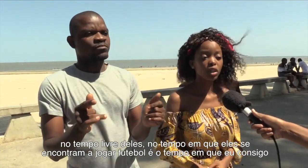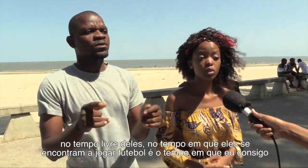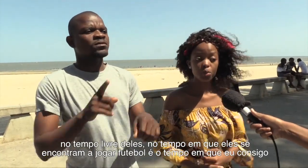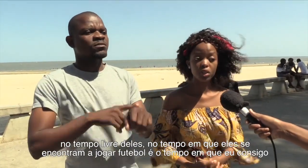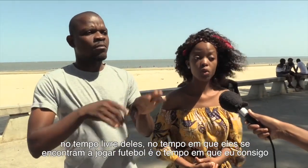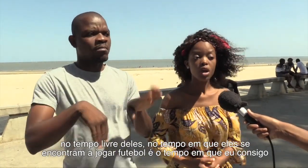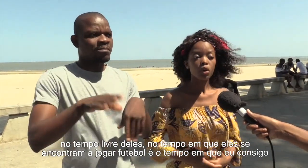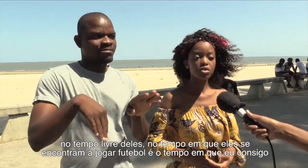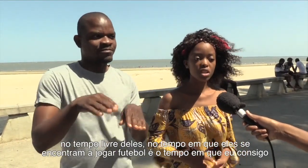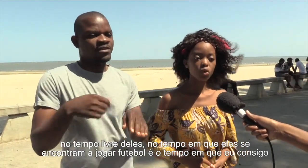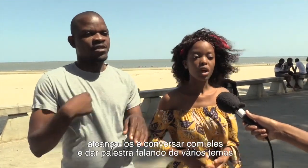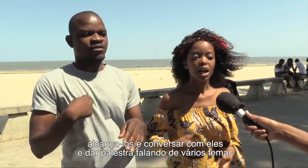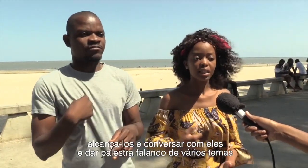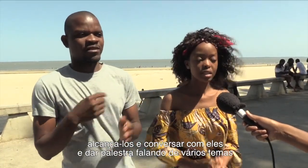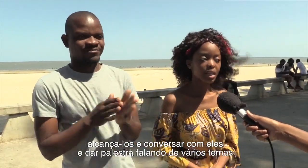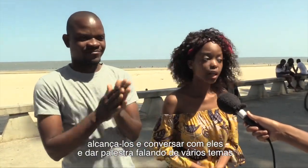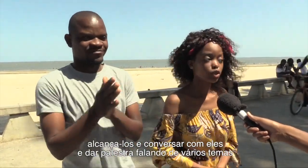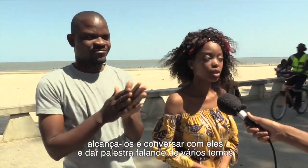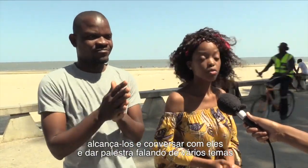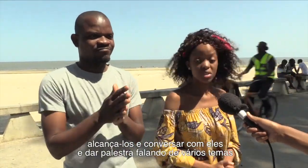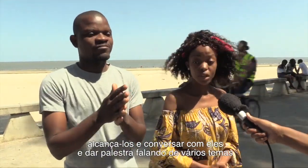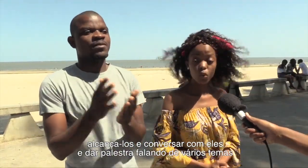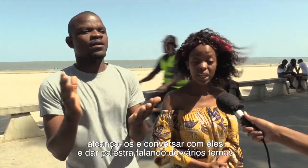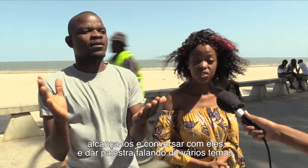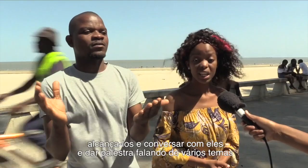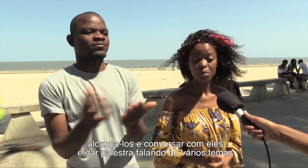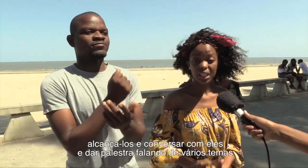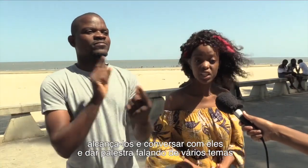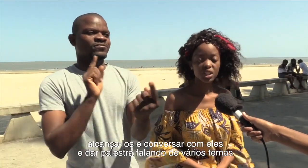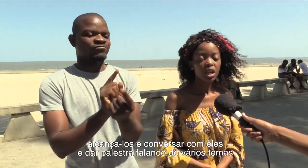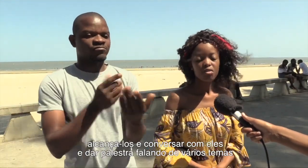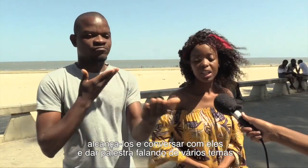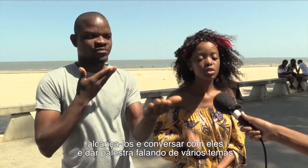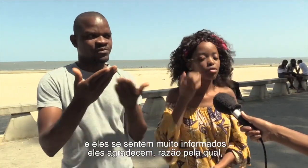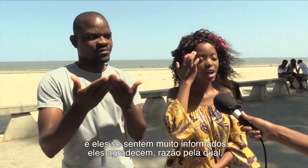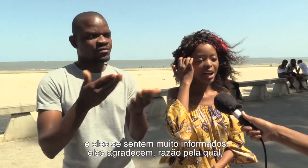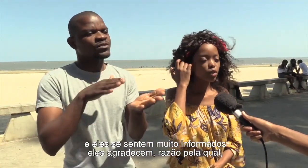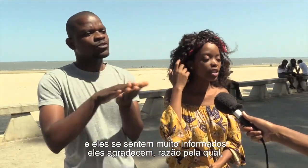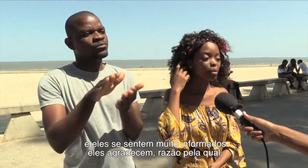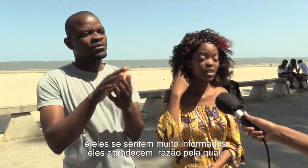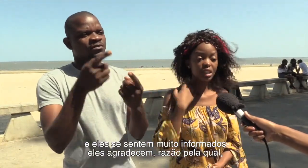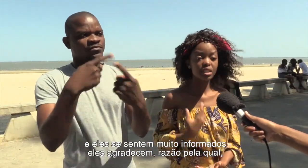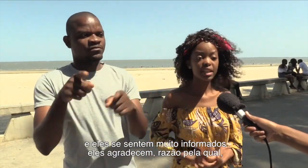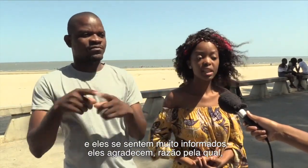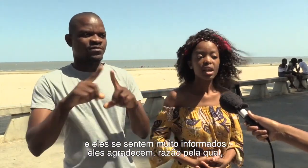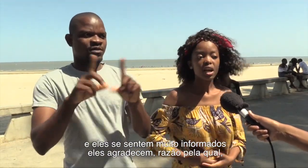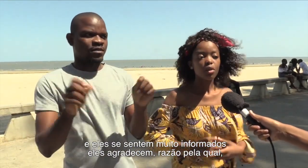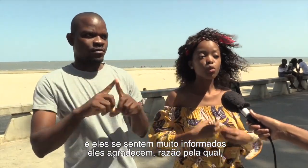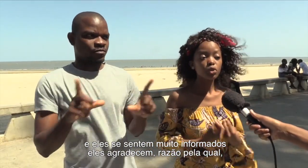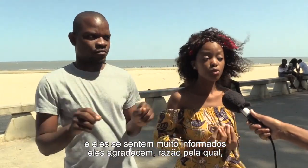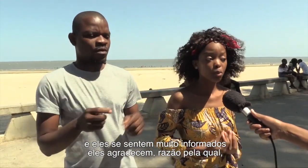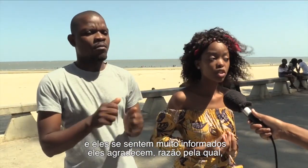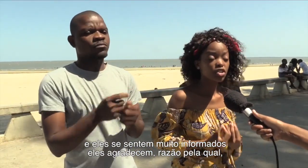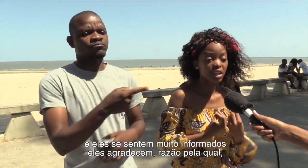futebol, é o tempo em que eu consigo alcançá-los e conversar com eles, dar palestras, falando de vários temas. E eles se sentem